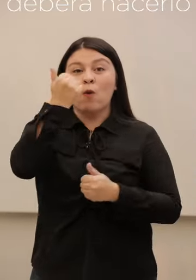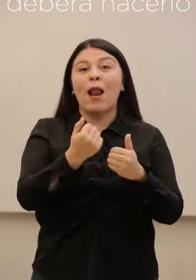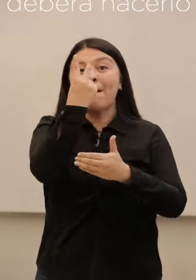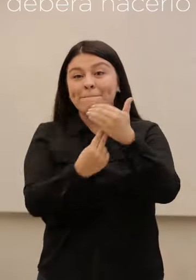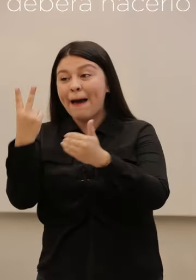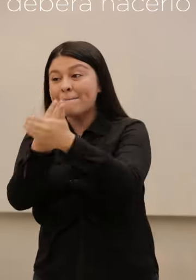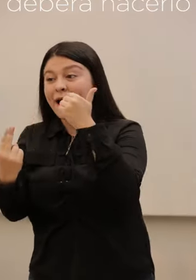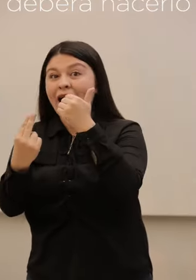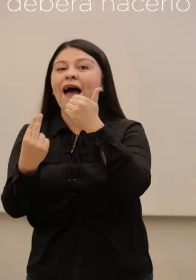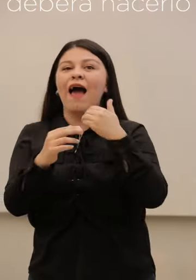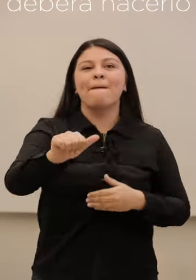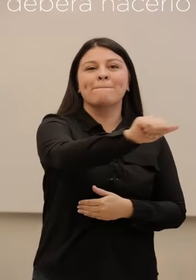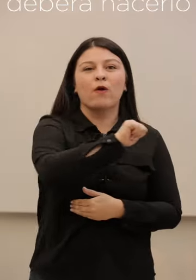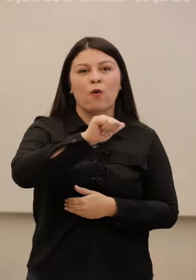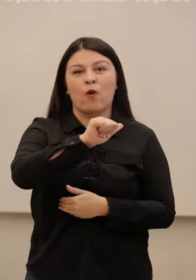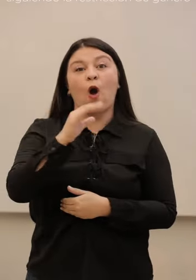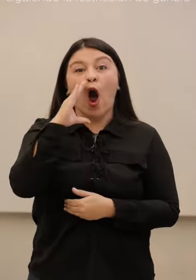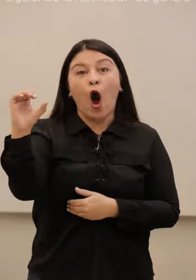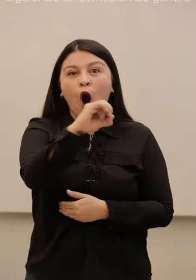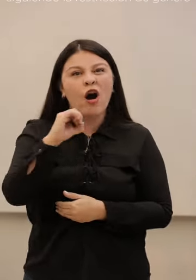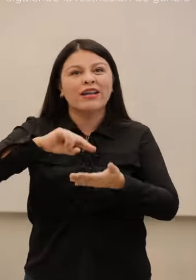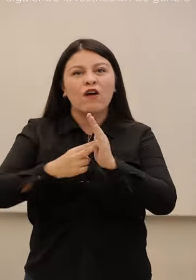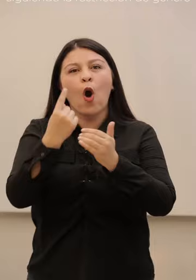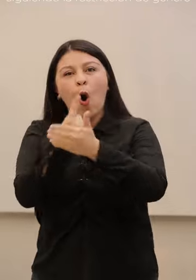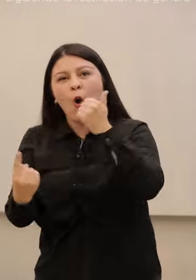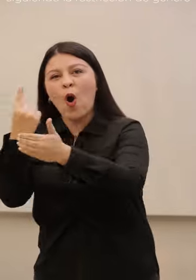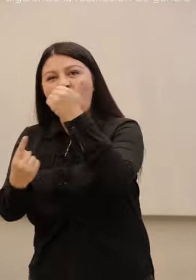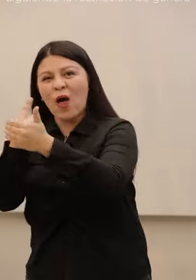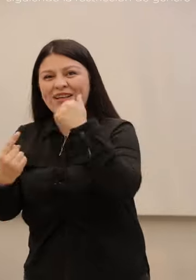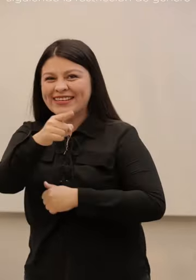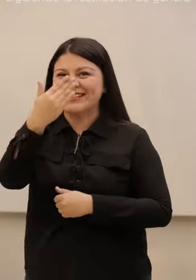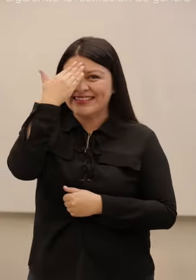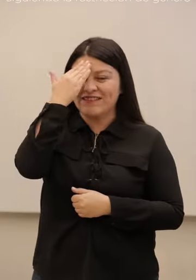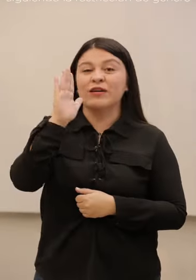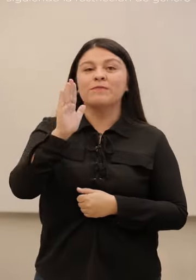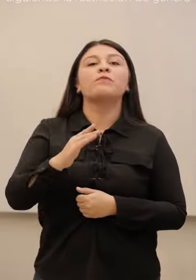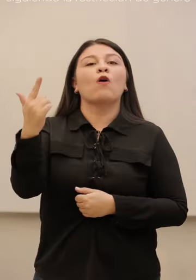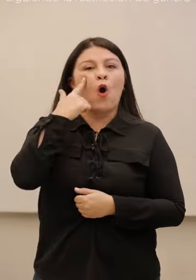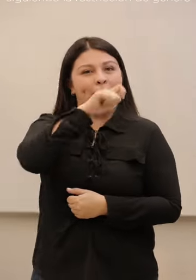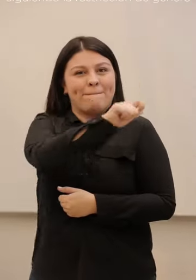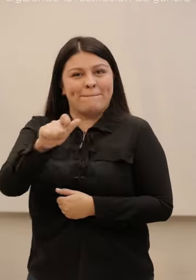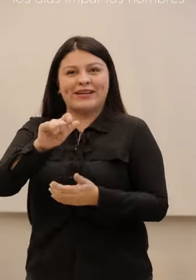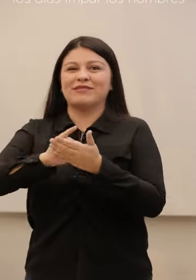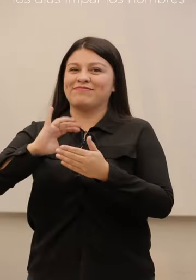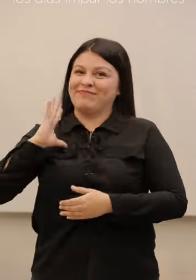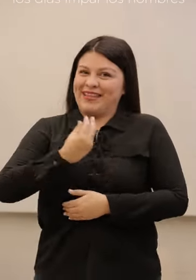deberá hacerlo una persona por familia y siguiendo la restricción de género. Los días